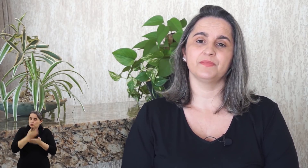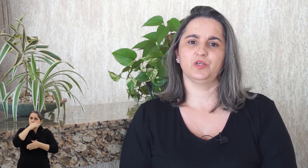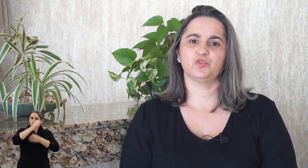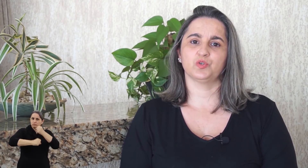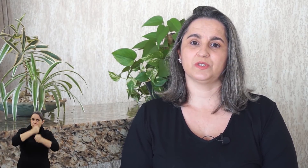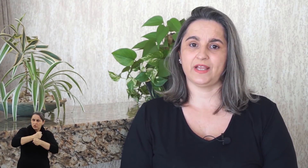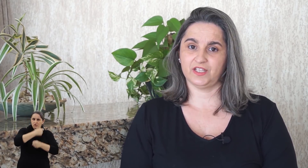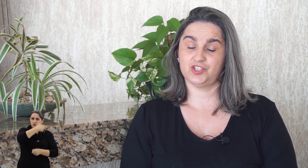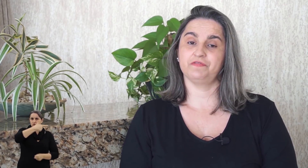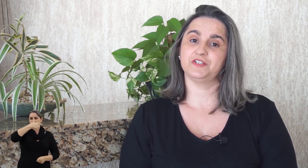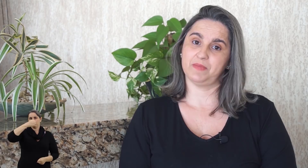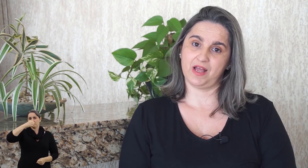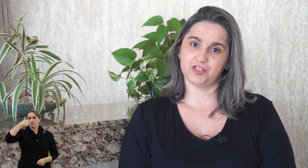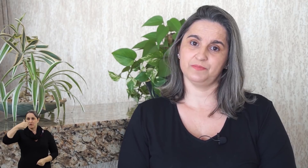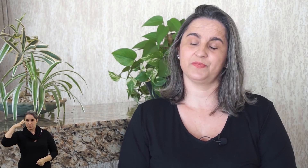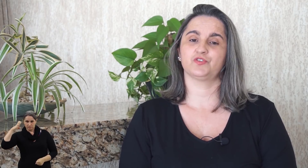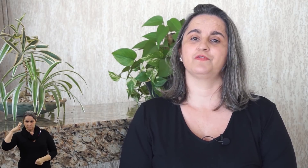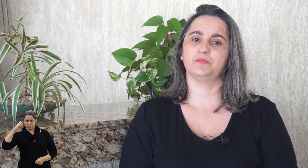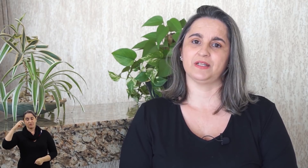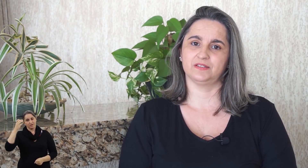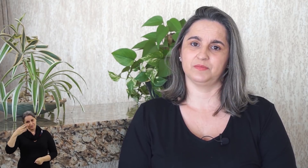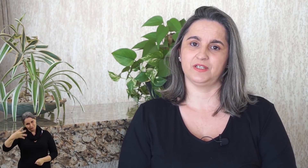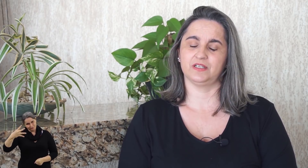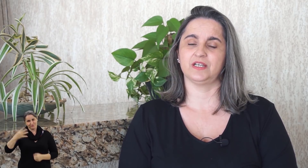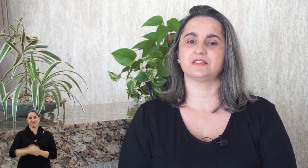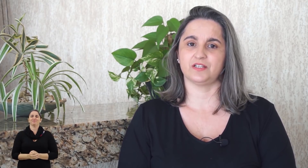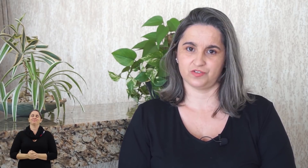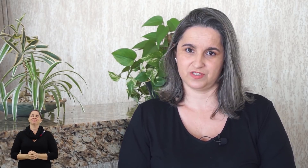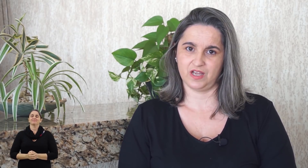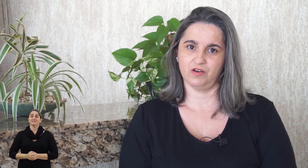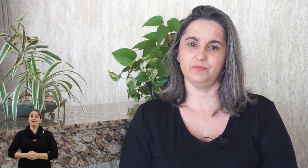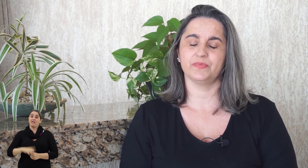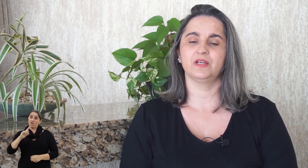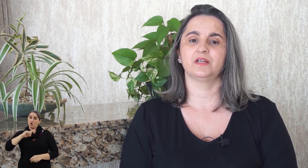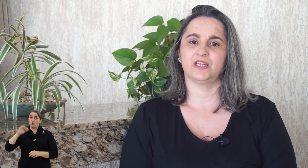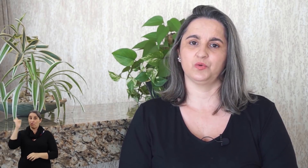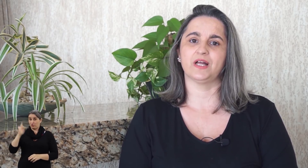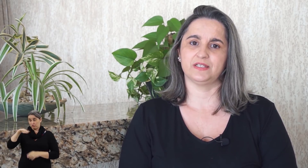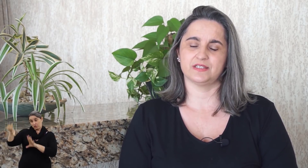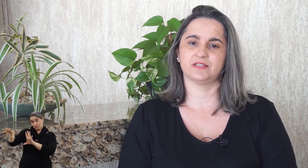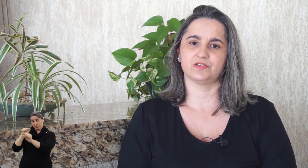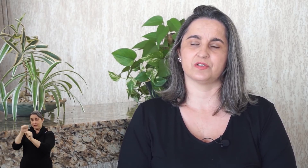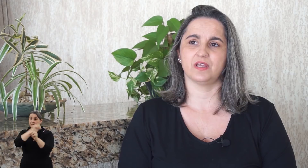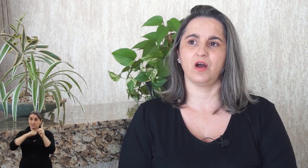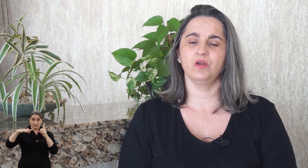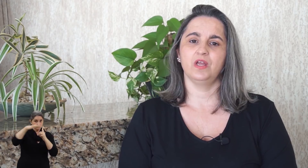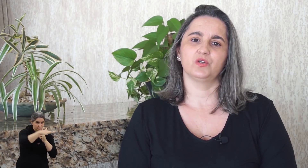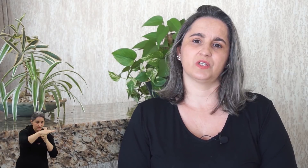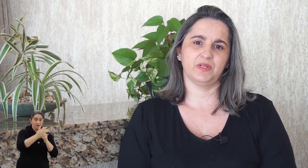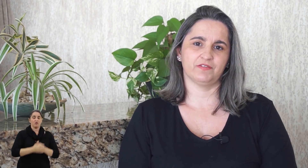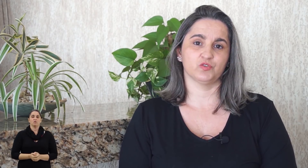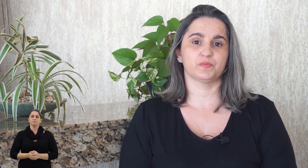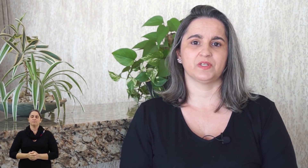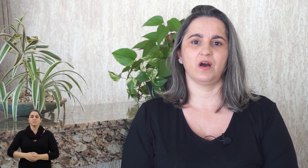língua. Eu sou técnica de enfermagem, sou formada também em assistente social, graduada em assistente social.